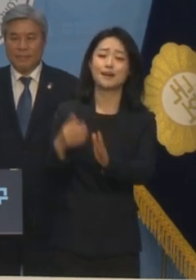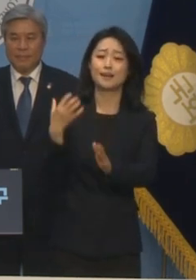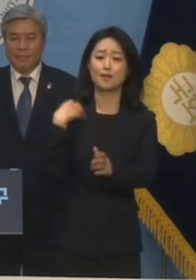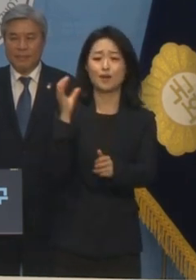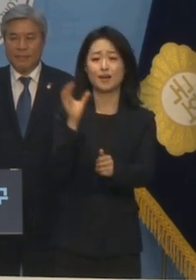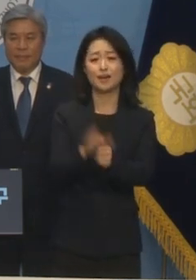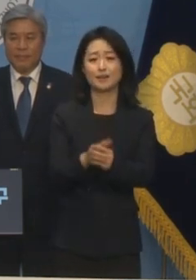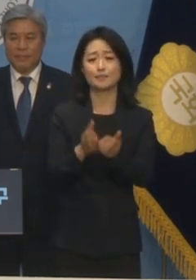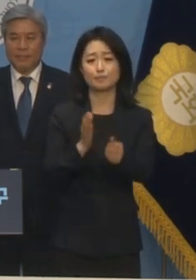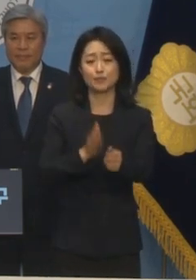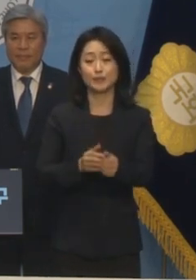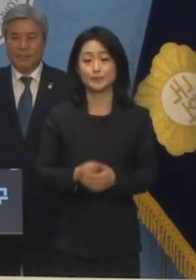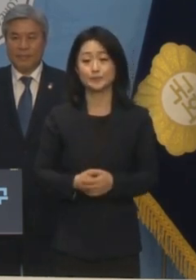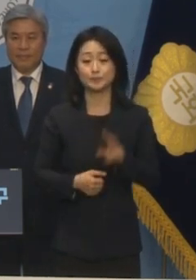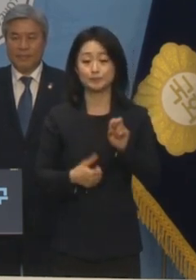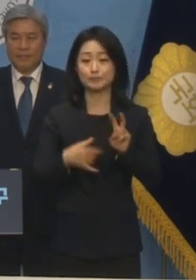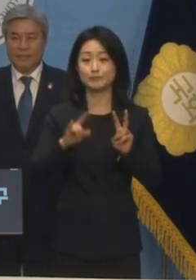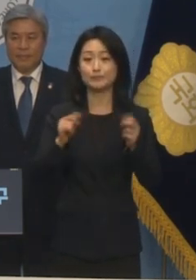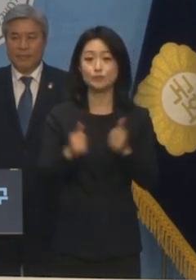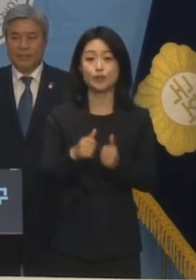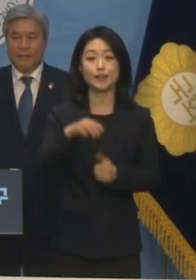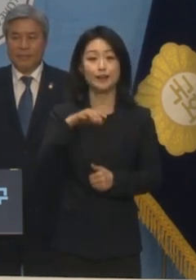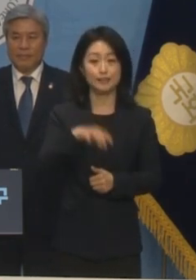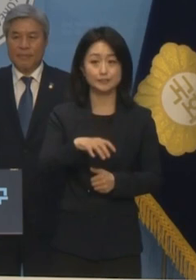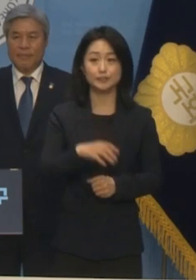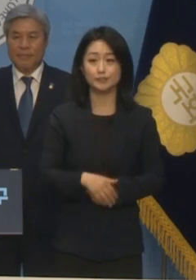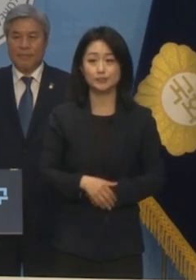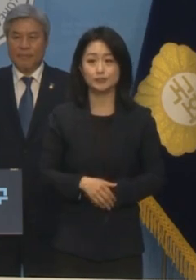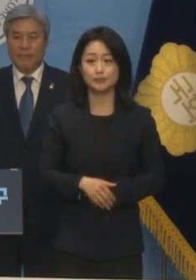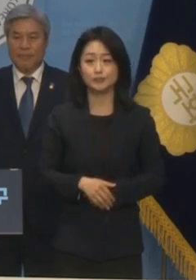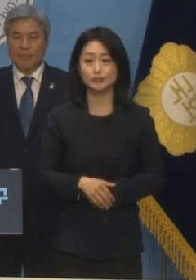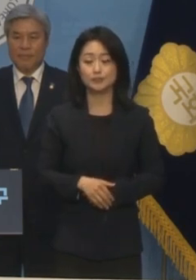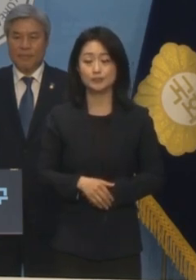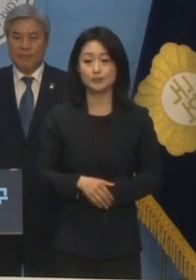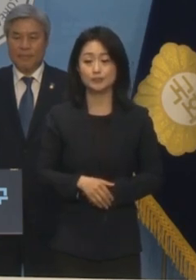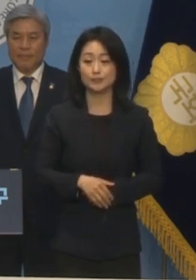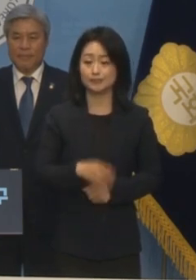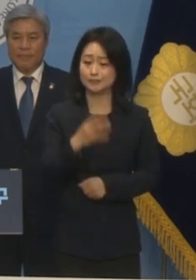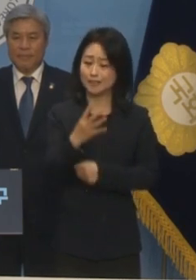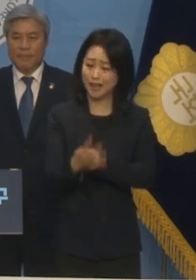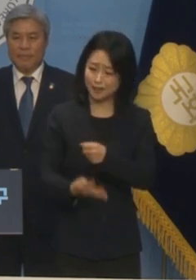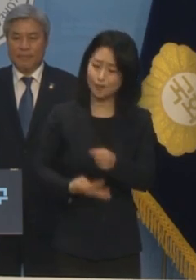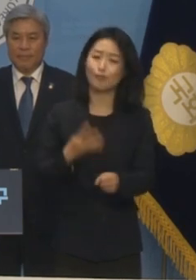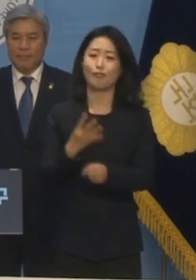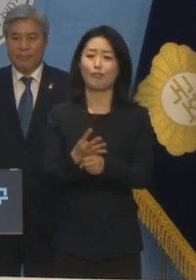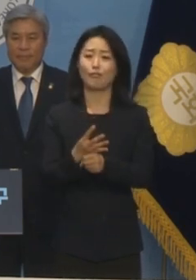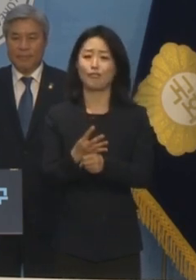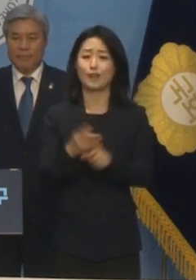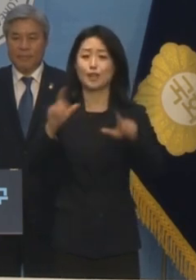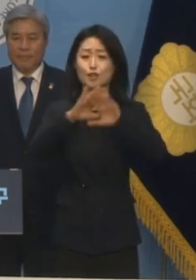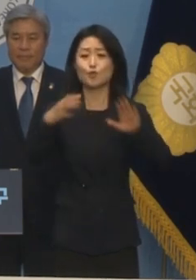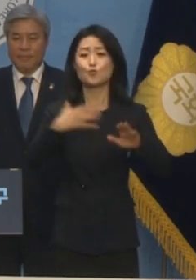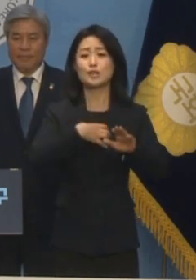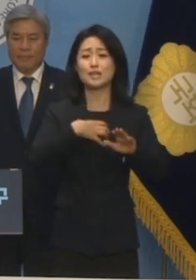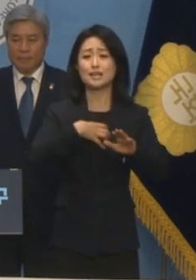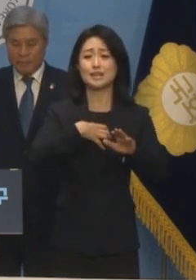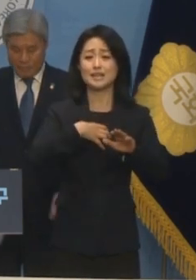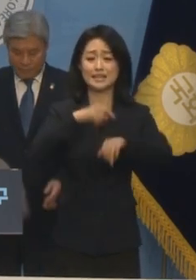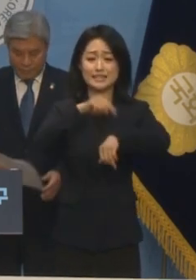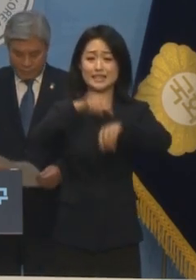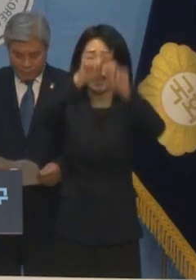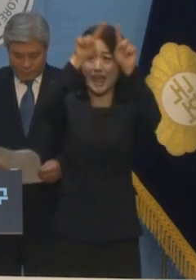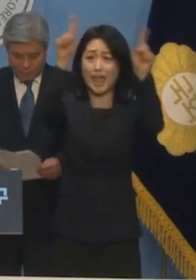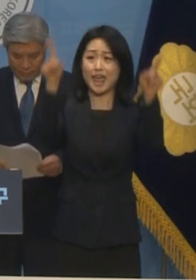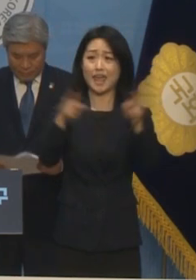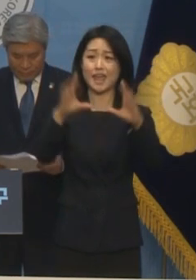합니다. 22대 국회가 그 4년이 기후위기 시계를 설치하는 것이